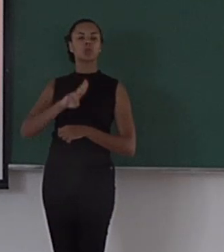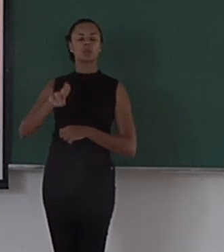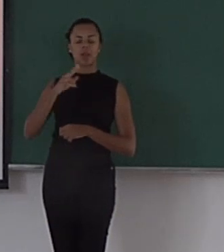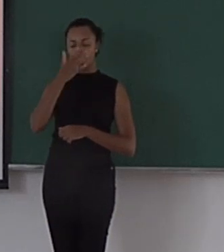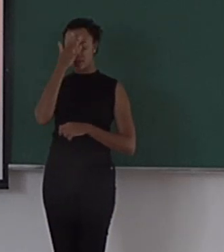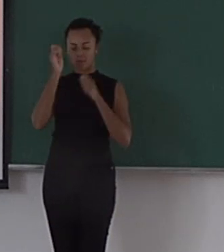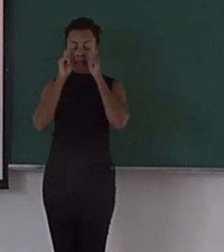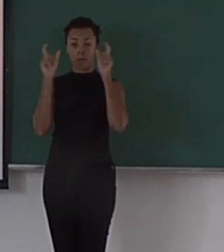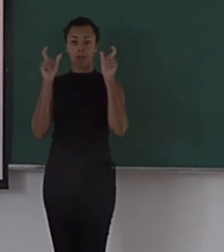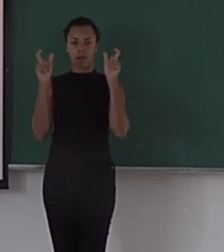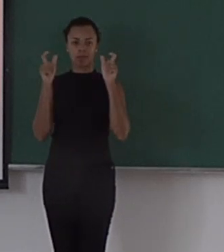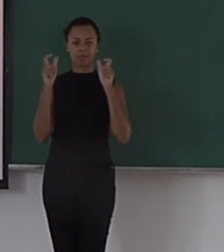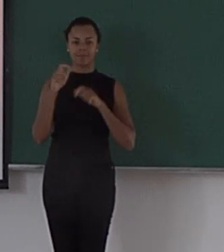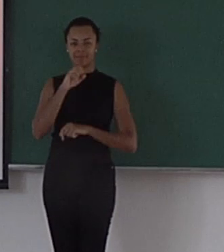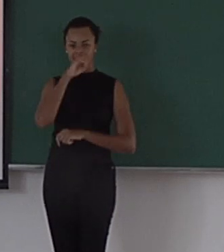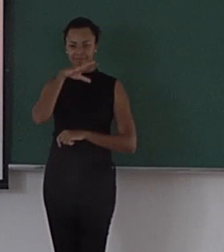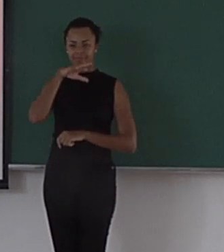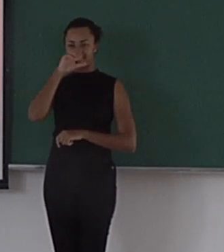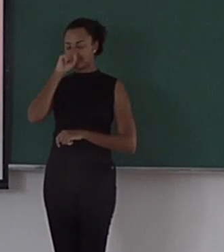cheirar amônio, essas coisas assim, né.